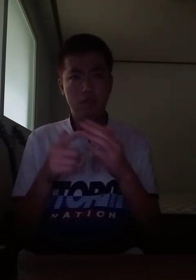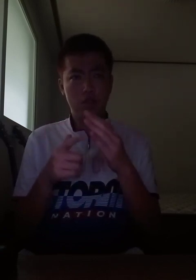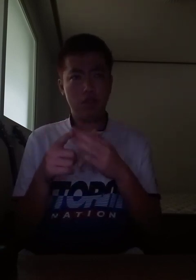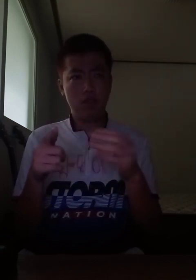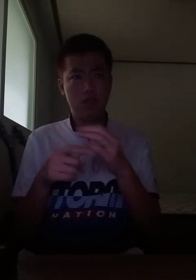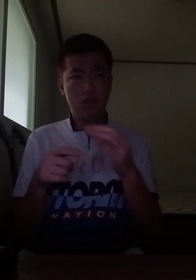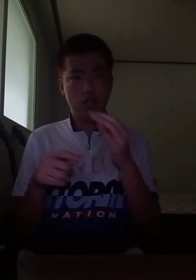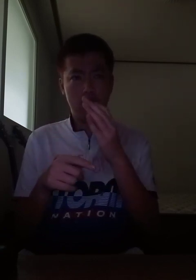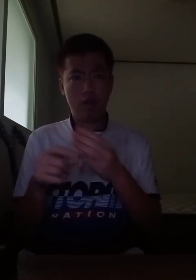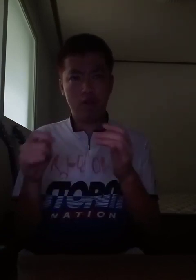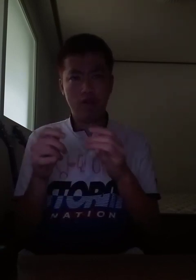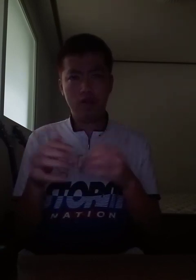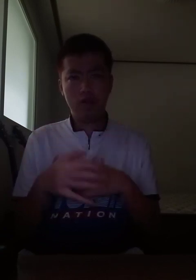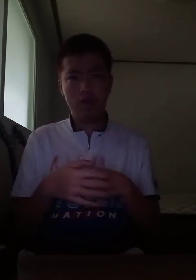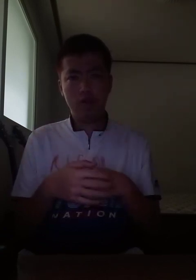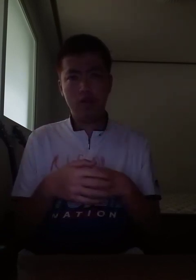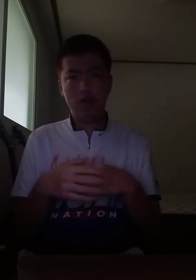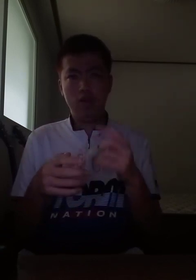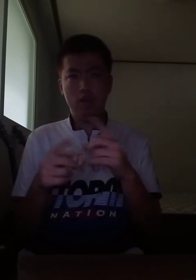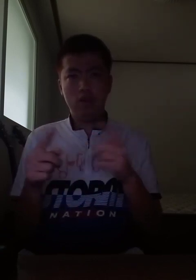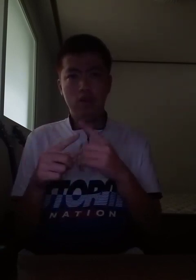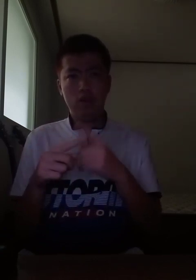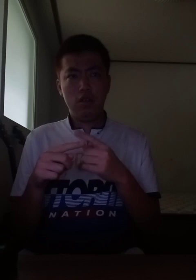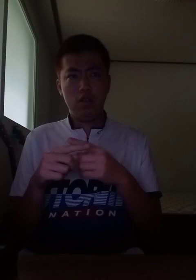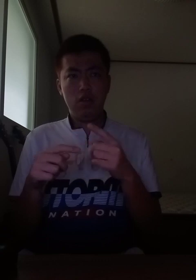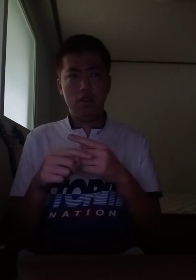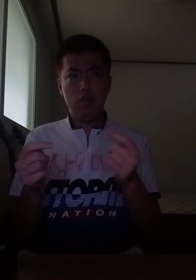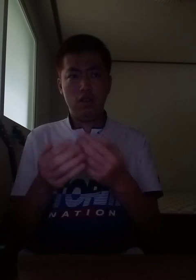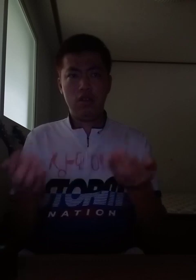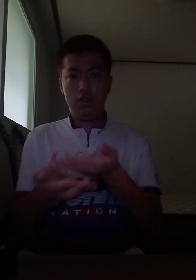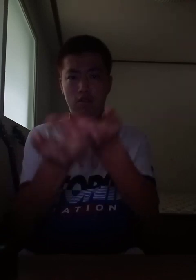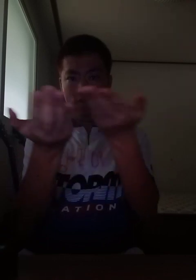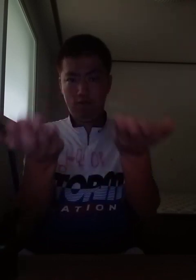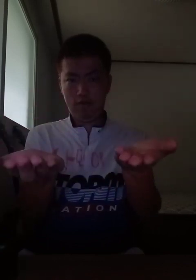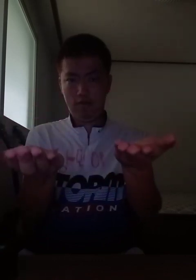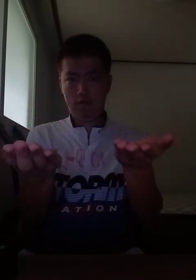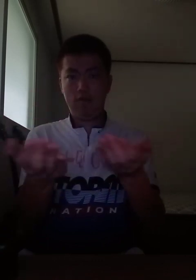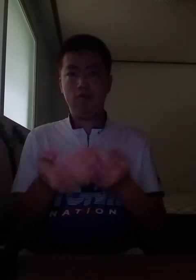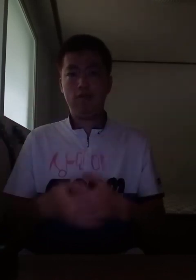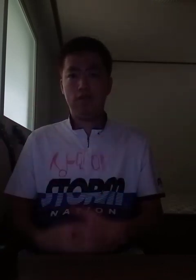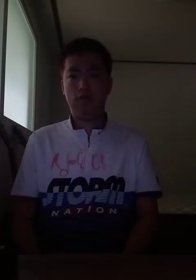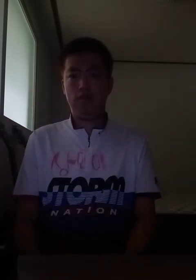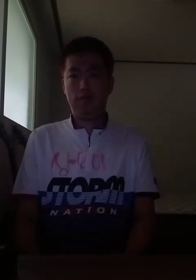차를 세워놓는 건데요. 왜 달라지지 않는지 이희령 기자가 직접 버스를 타고 돌아봤습니다.